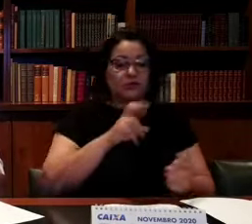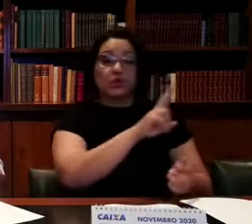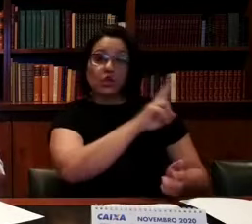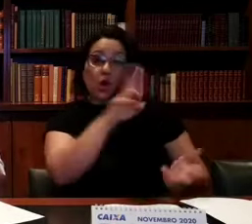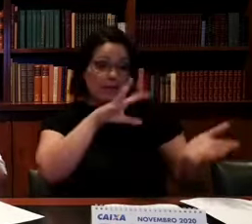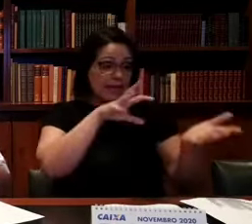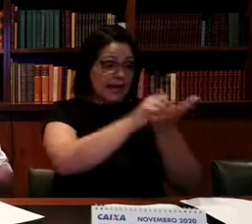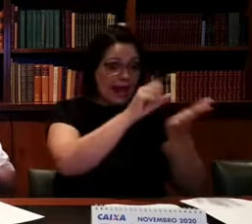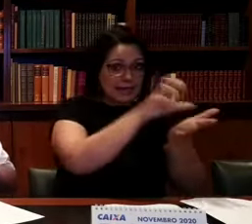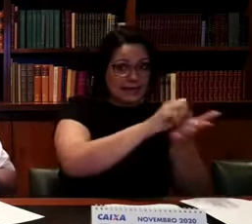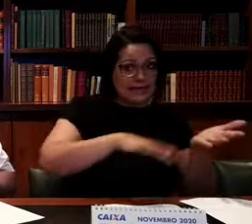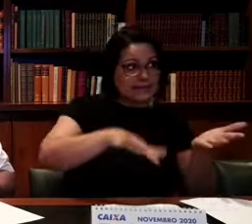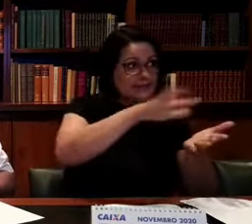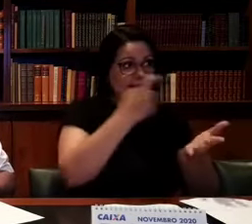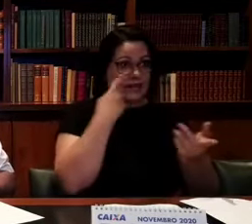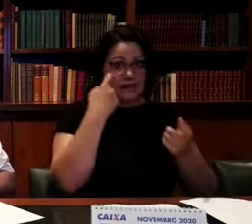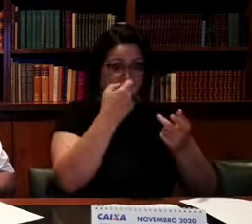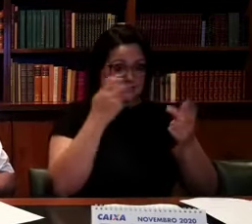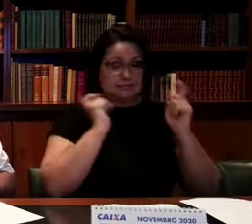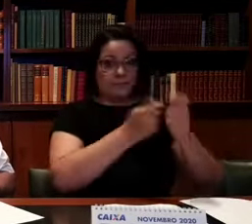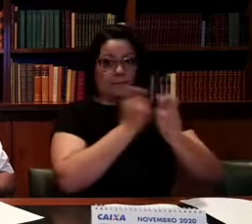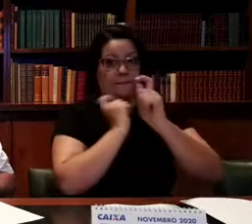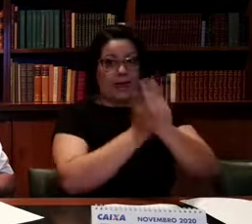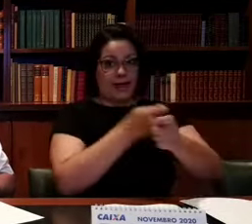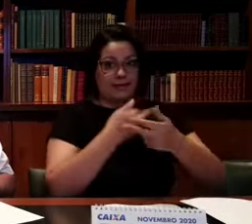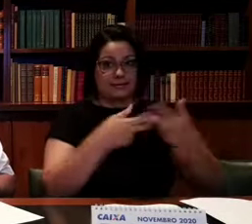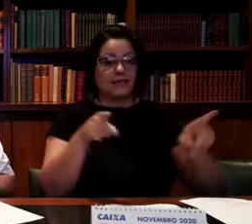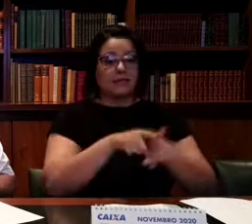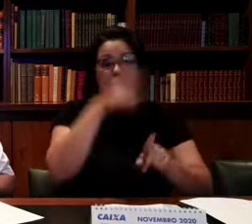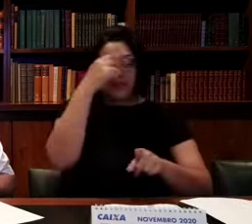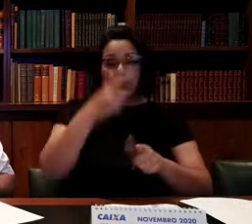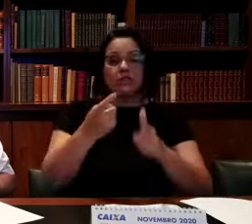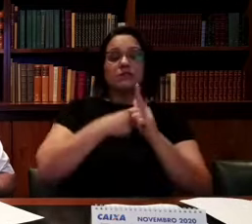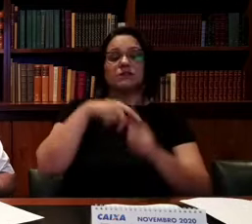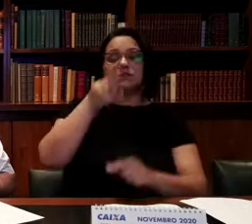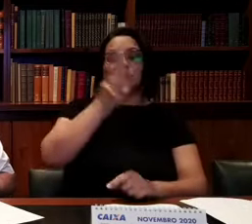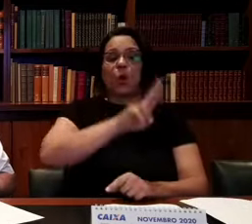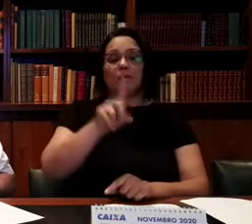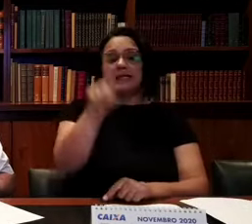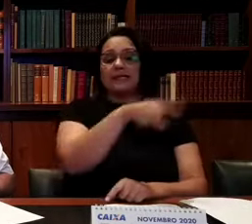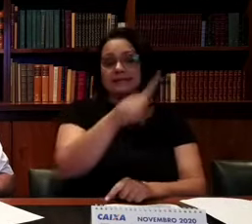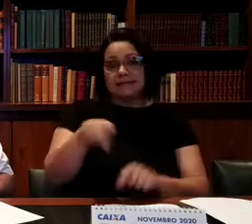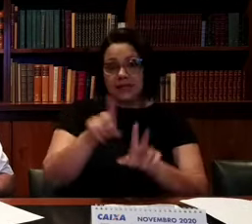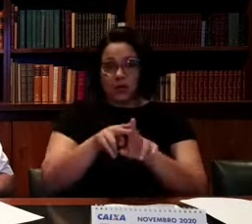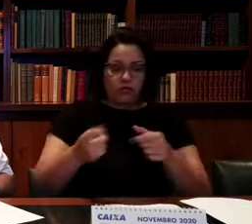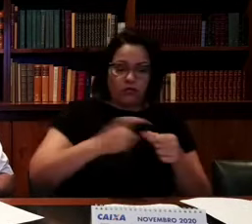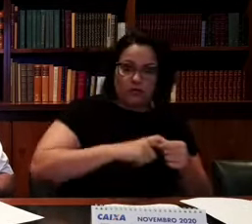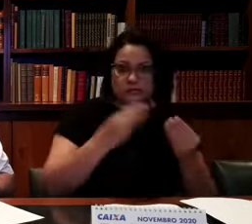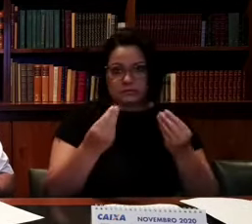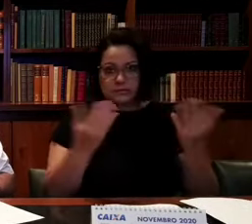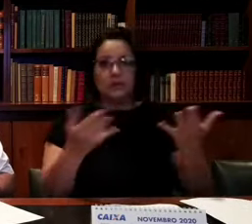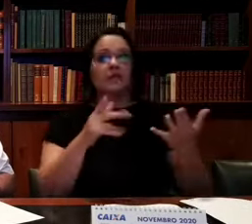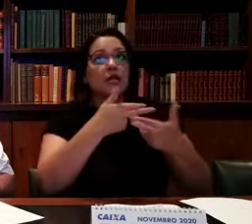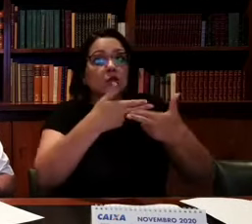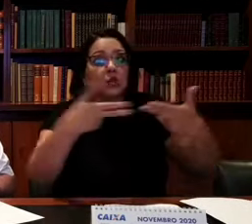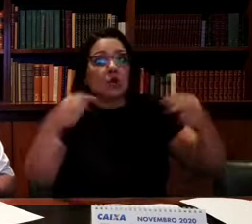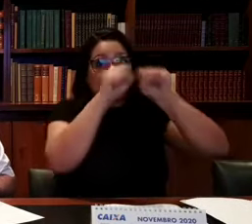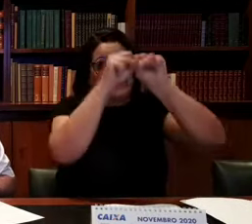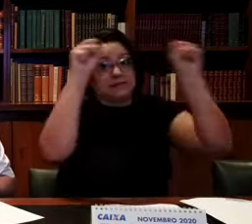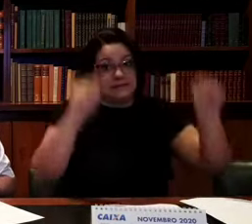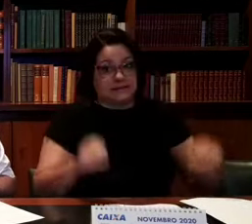a questão da inclusão das pessoas que estão suspensas tudo isso envolve é o novo sistema